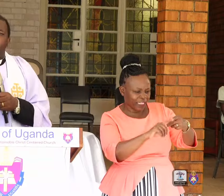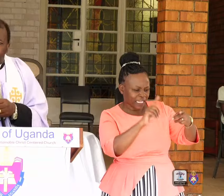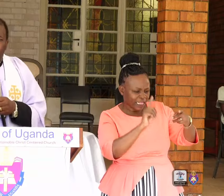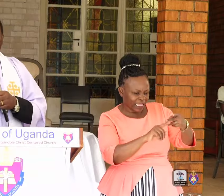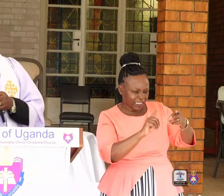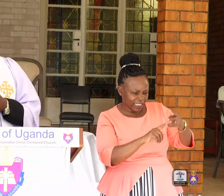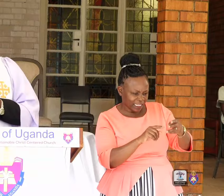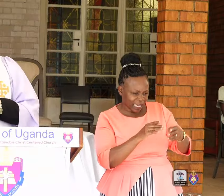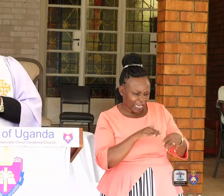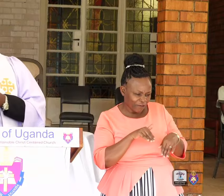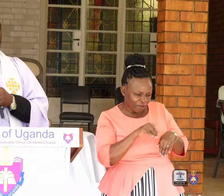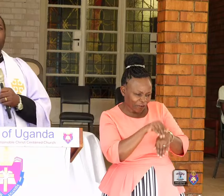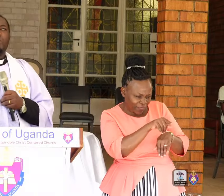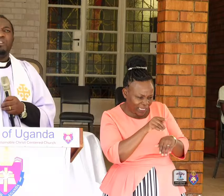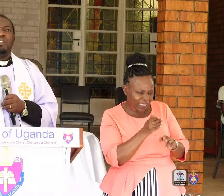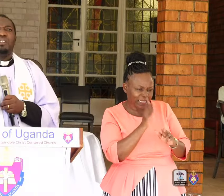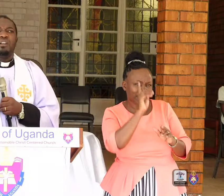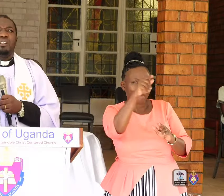kintuuse e Masaka.